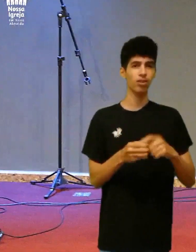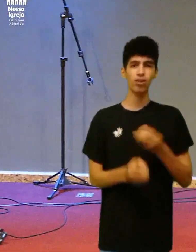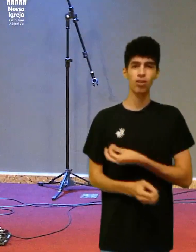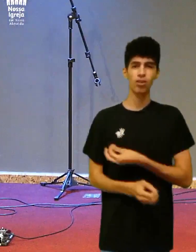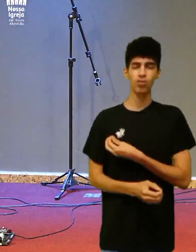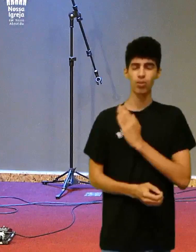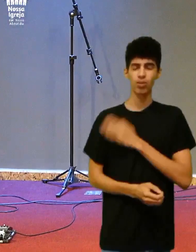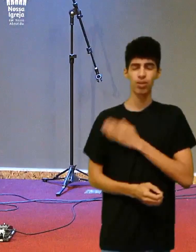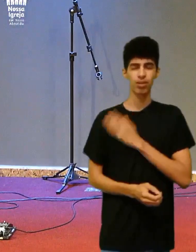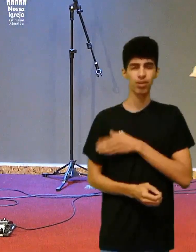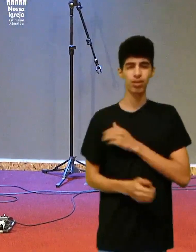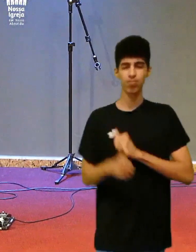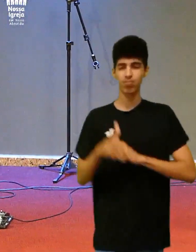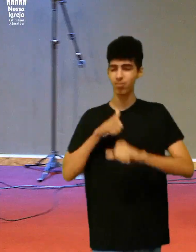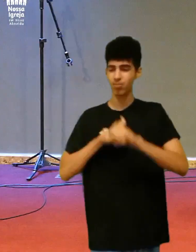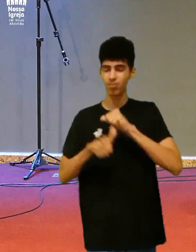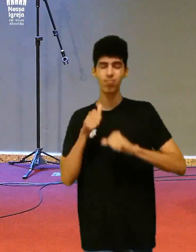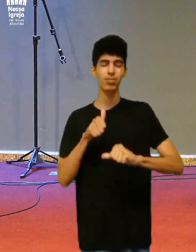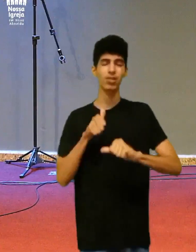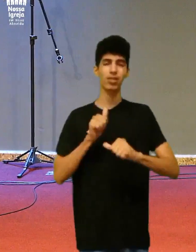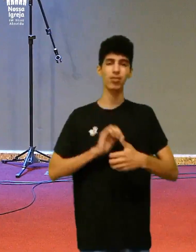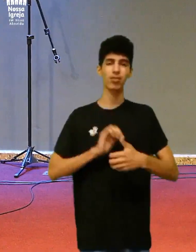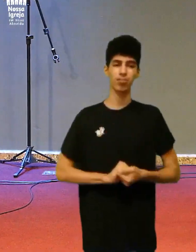Você vai voltar transformada.